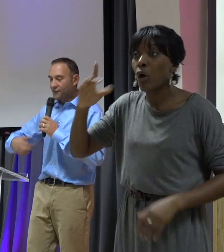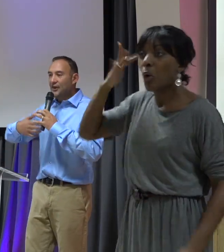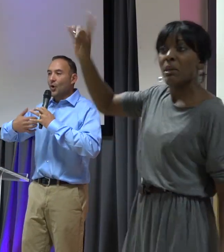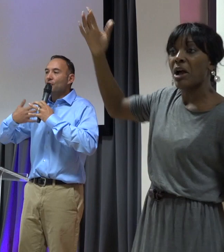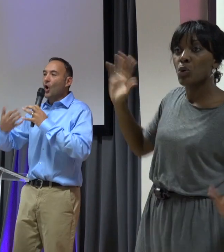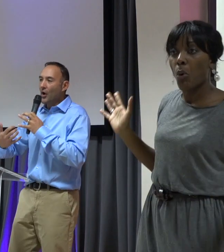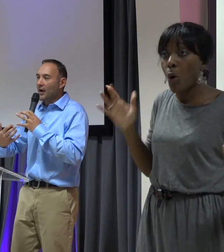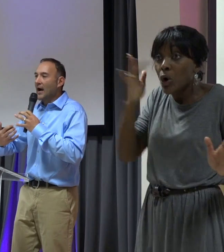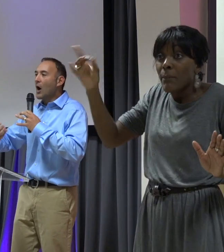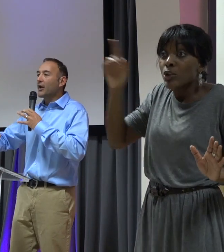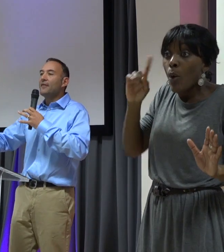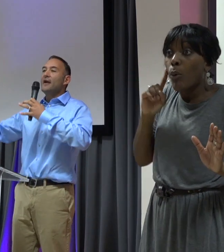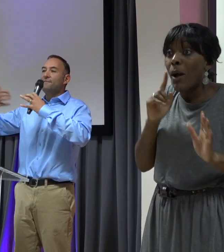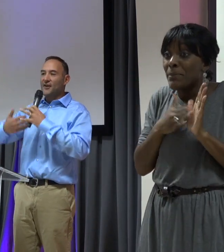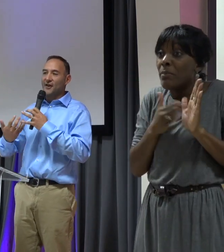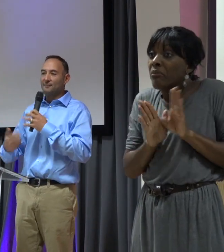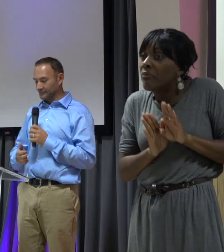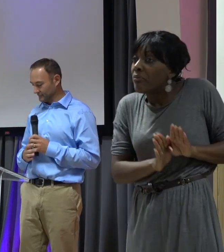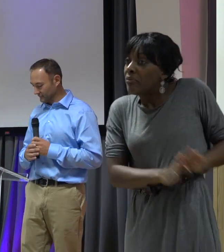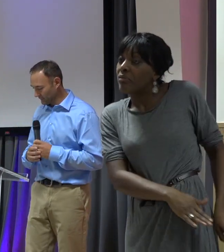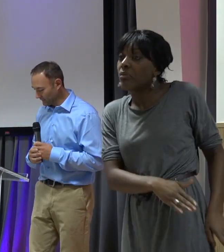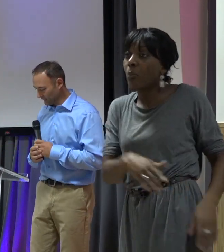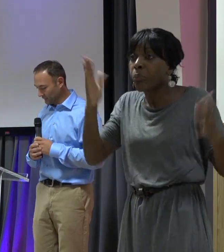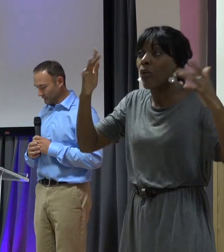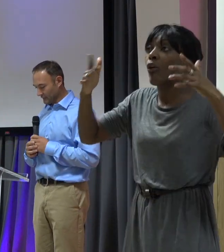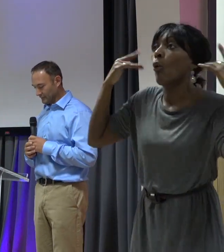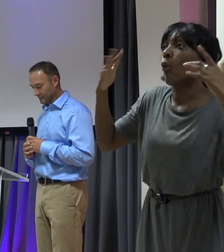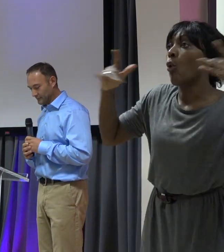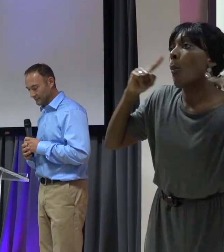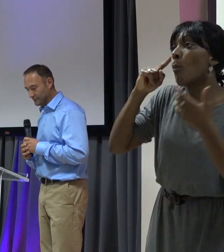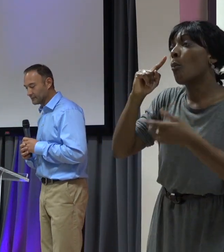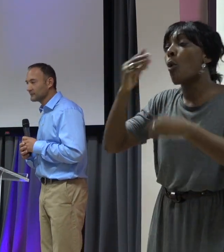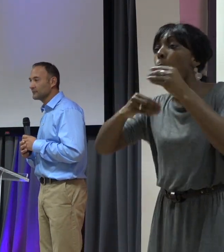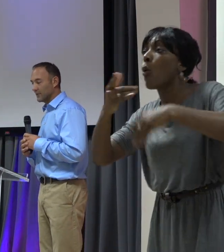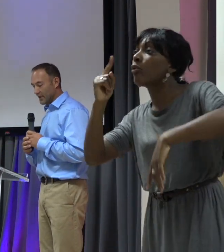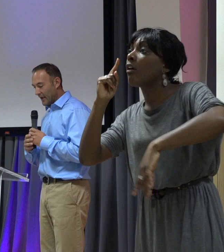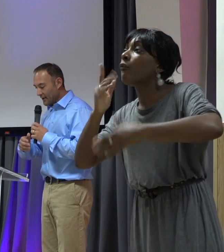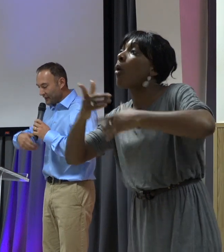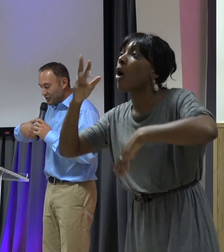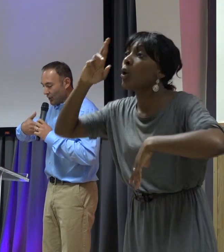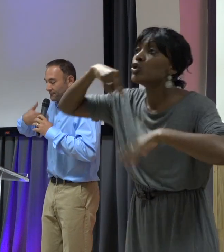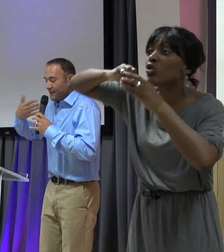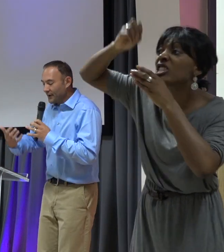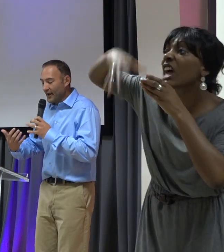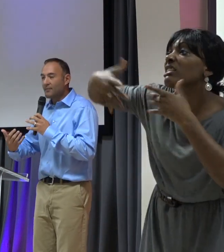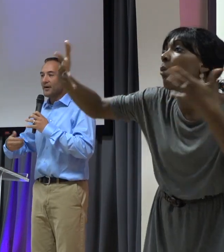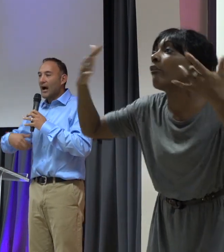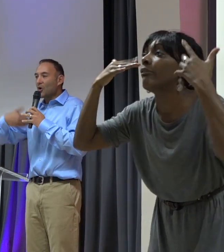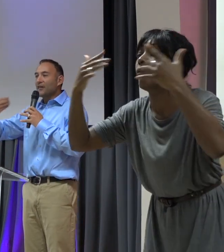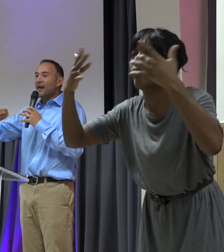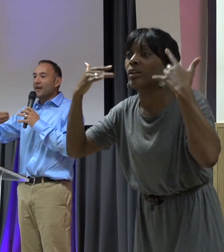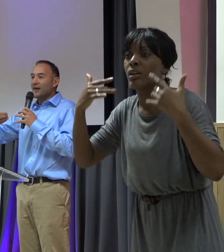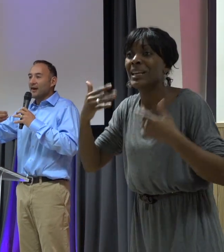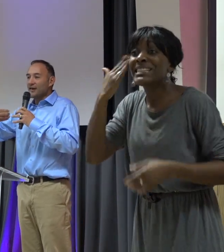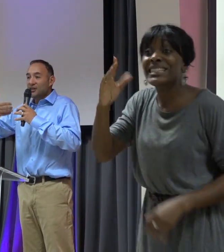So if they don't know him, how can they fear him? Donc s'ils ne le connaissent pas, comment est-ce qu'ils peuvent le craindre? And if they don't fear him, how